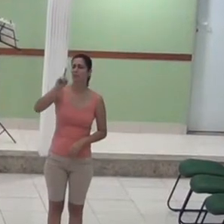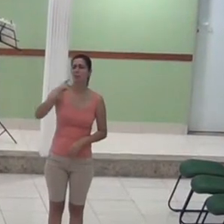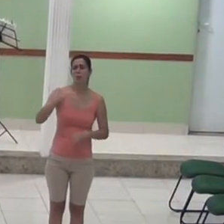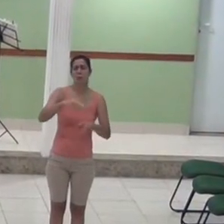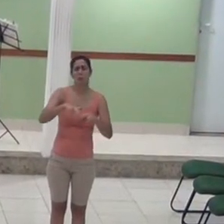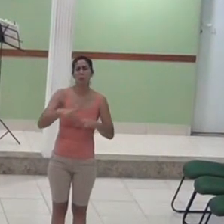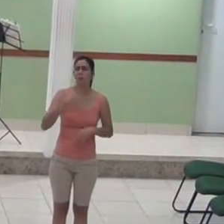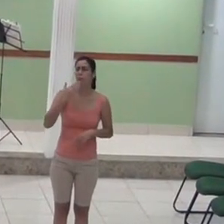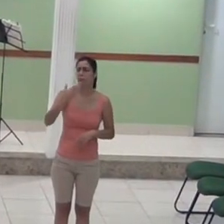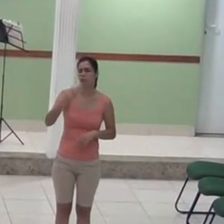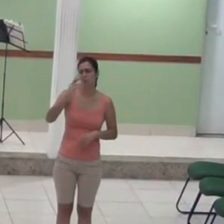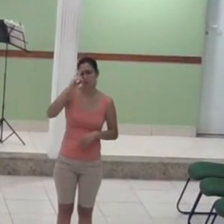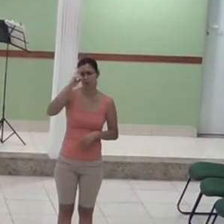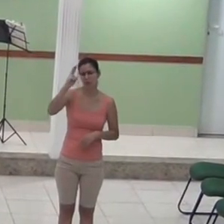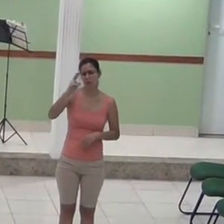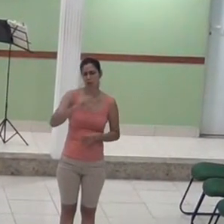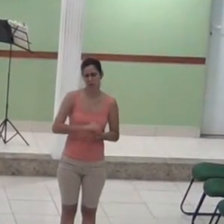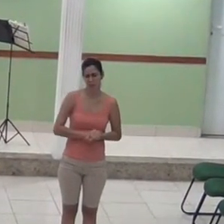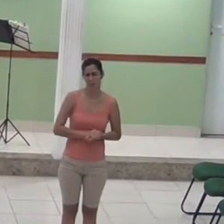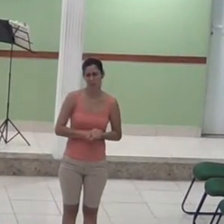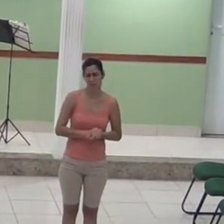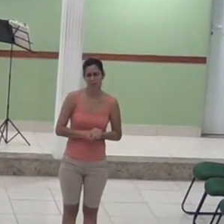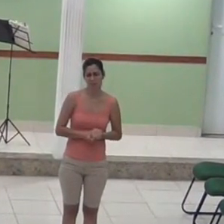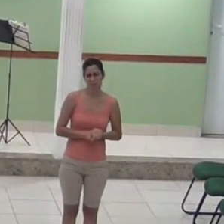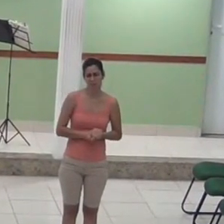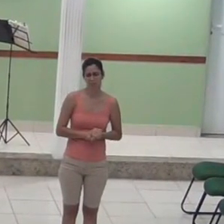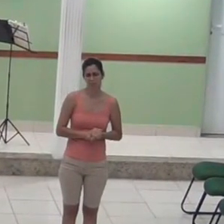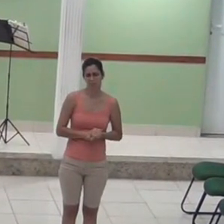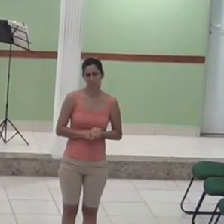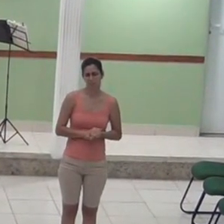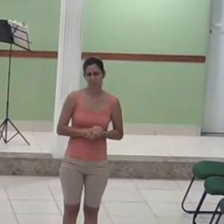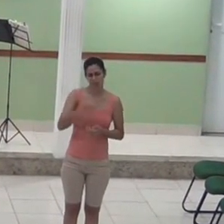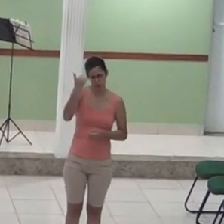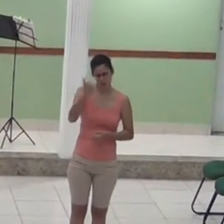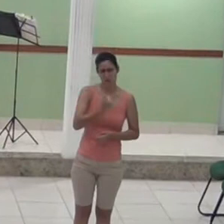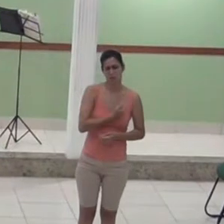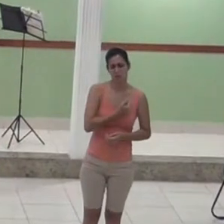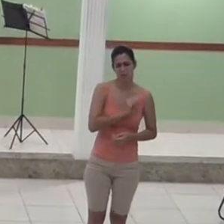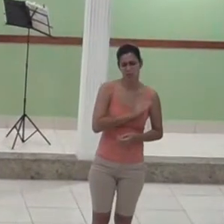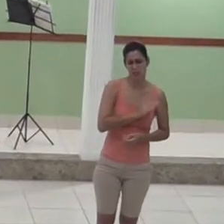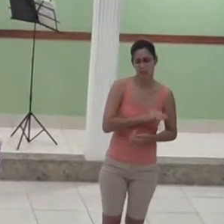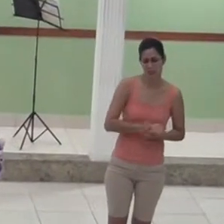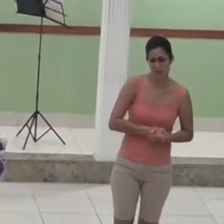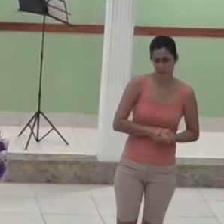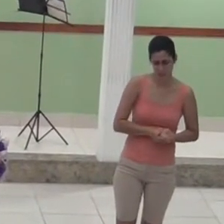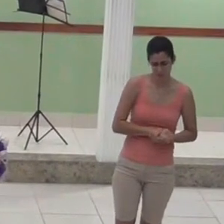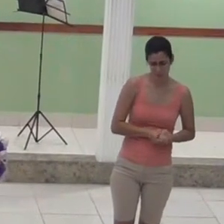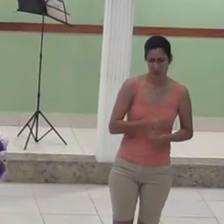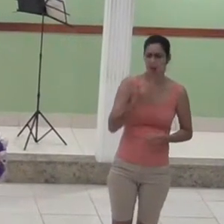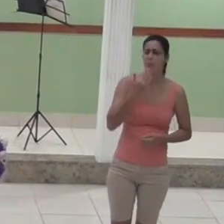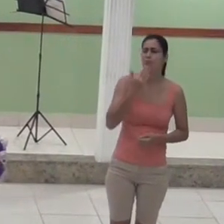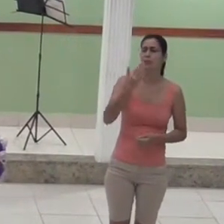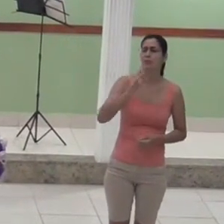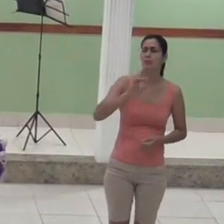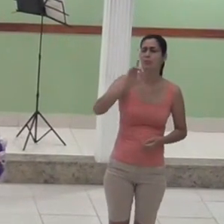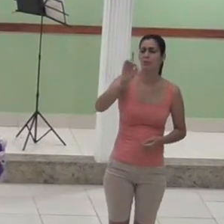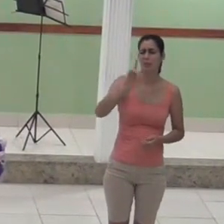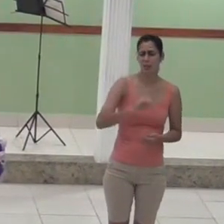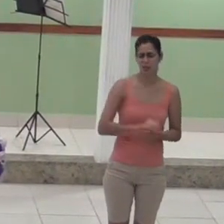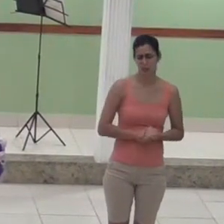Jesus. Senhor, nós nos entregamos a Ti. Pedimos que o Senhor nos